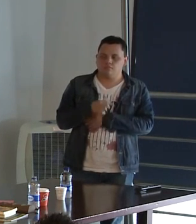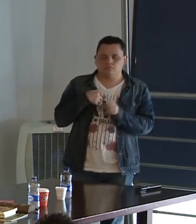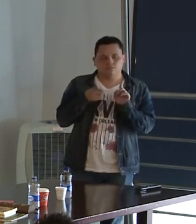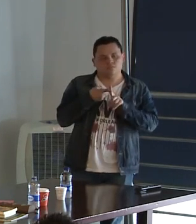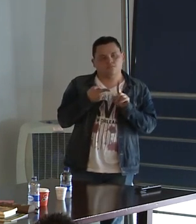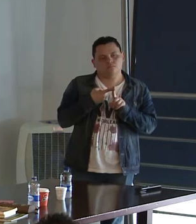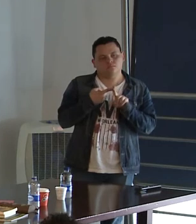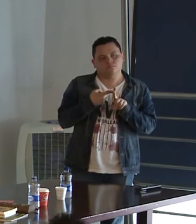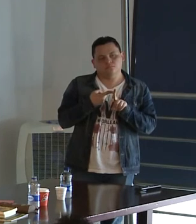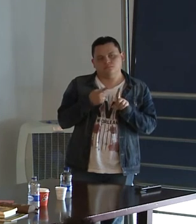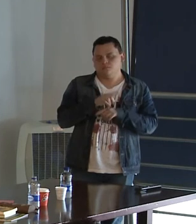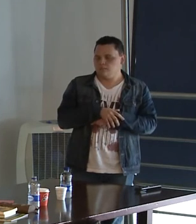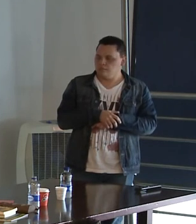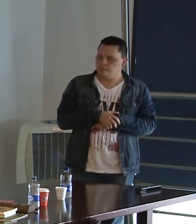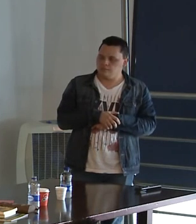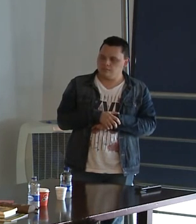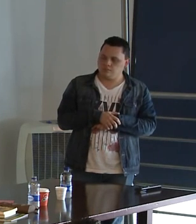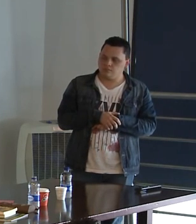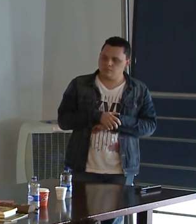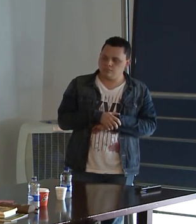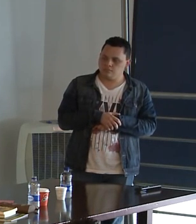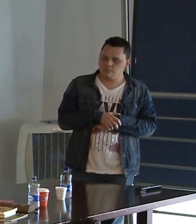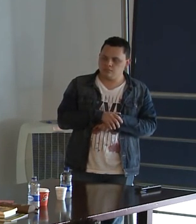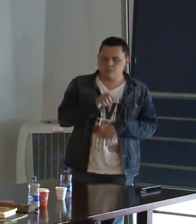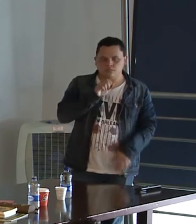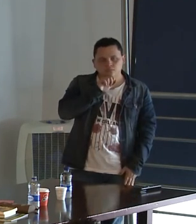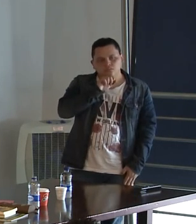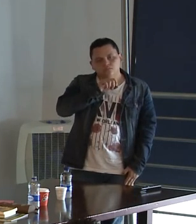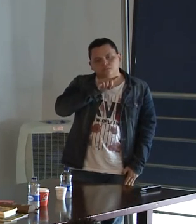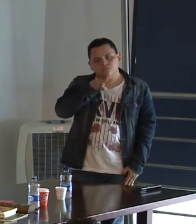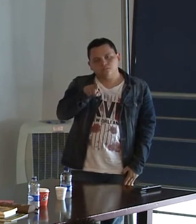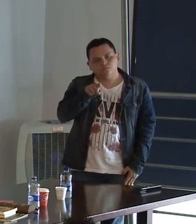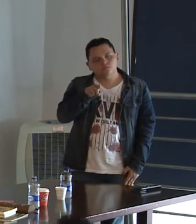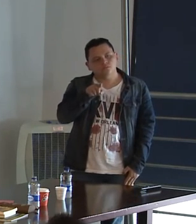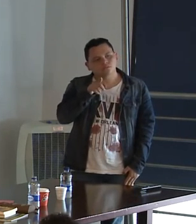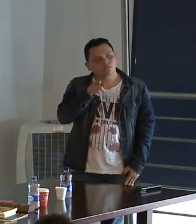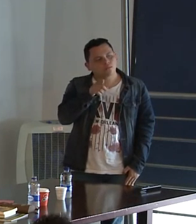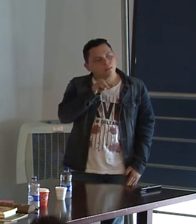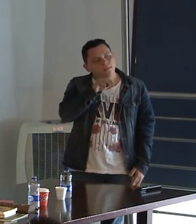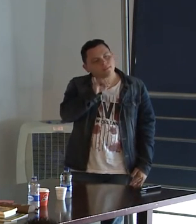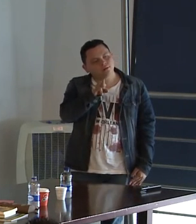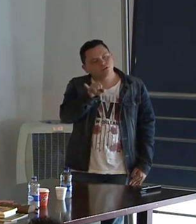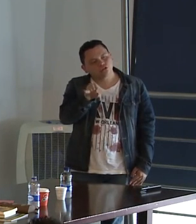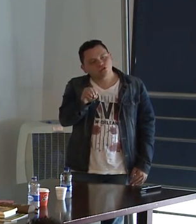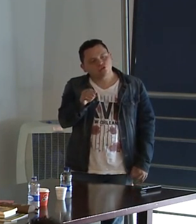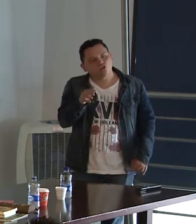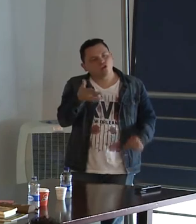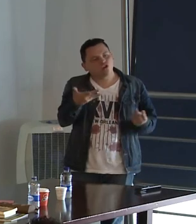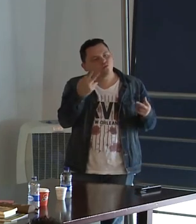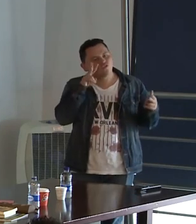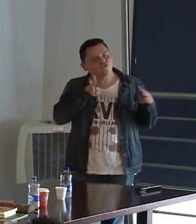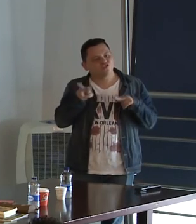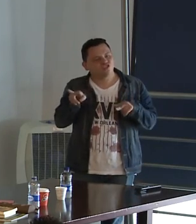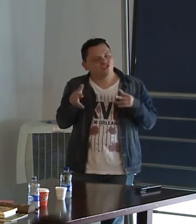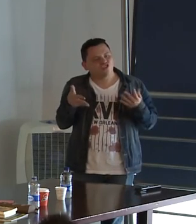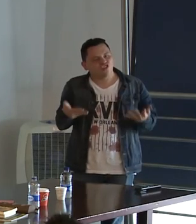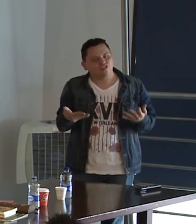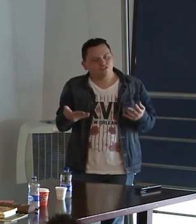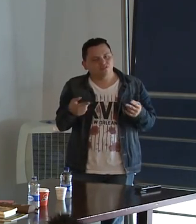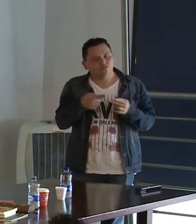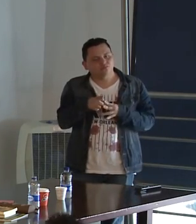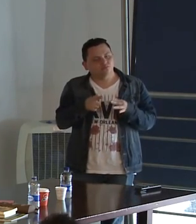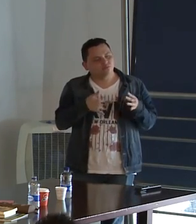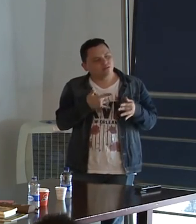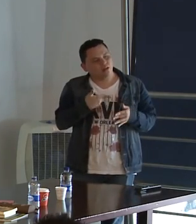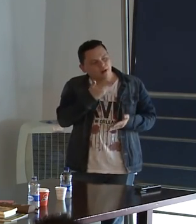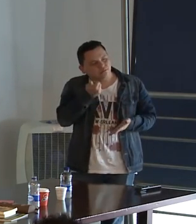Primero que todo, preguntarle a Mario ¿cómo vio esto? ¿Qué nos